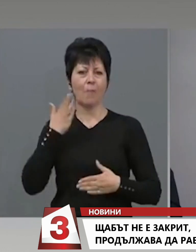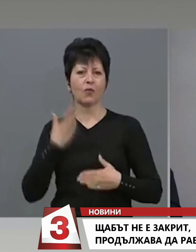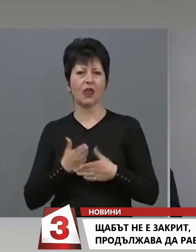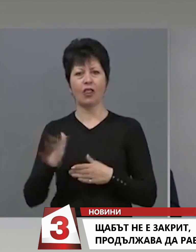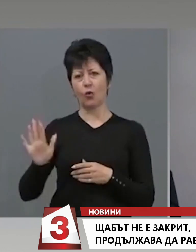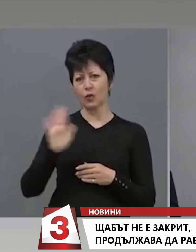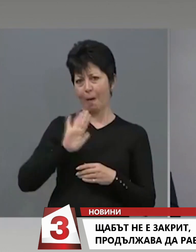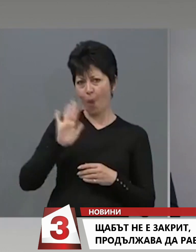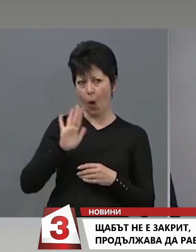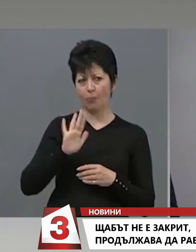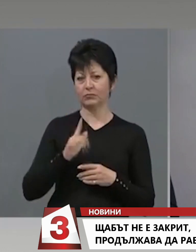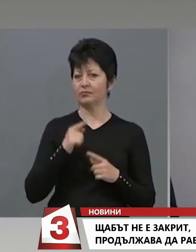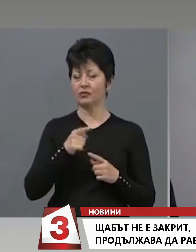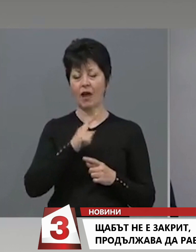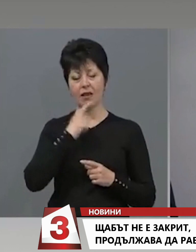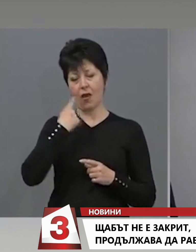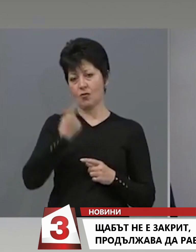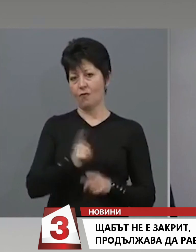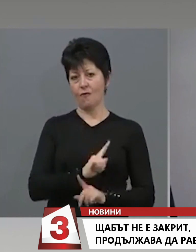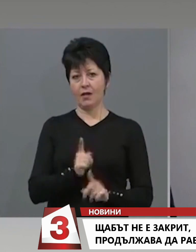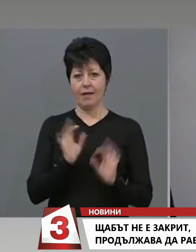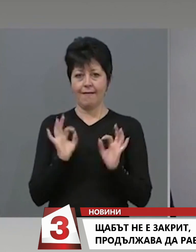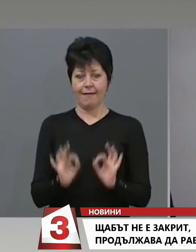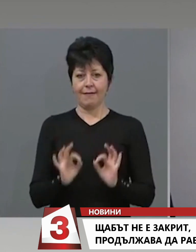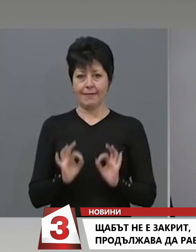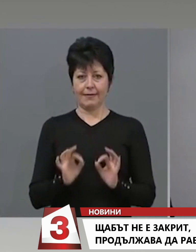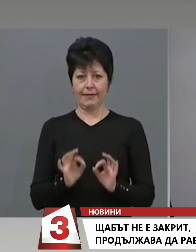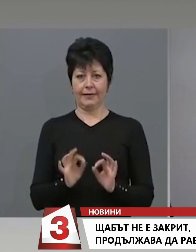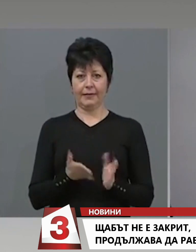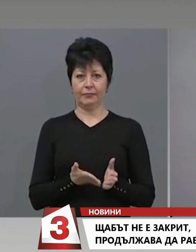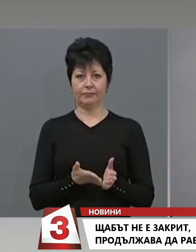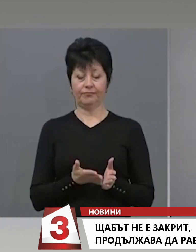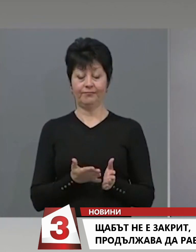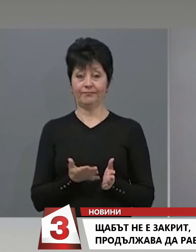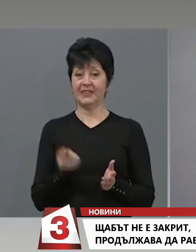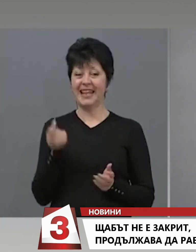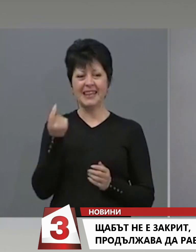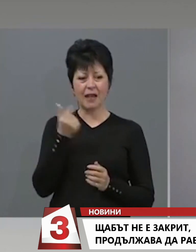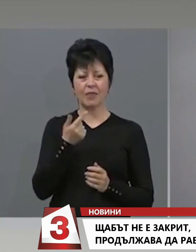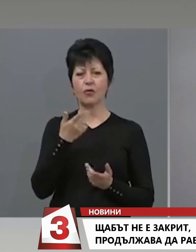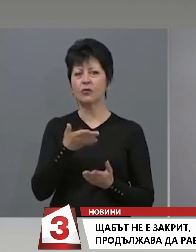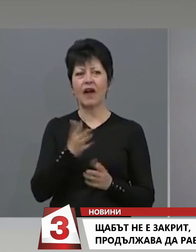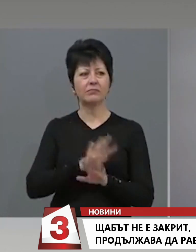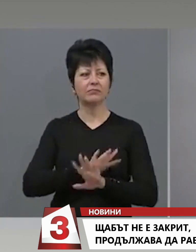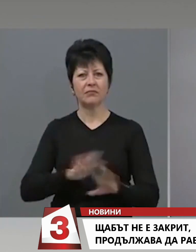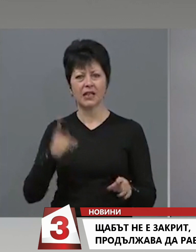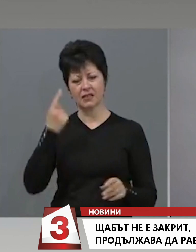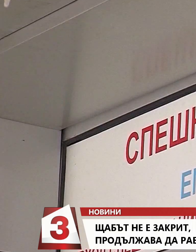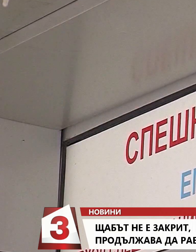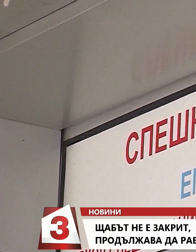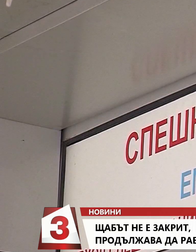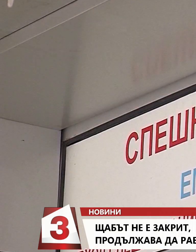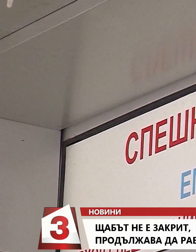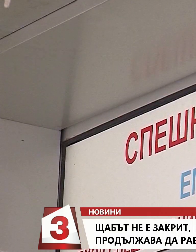и така нататък. Това абсолютно не отговаря на истината по никакъв начин и най-малкото безмисля нашите